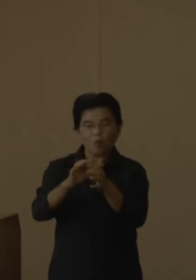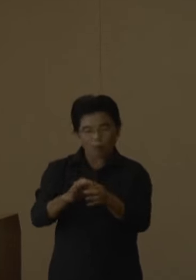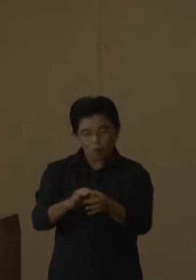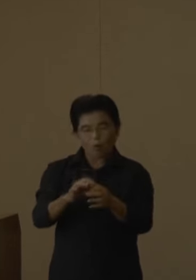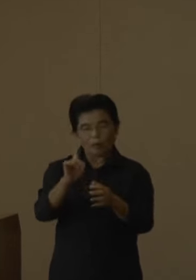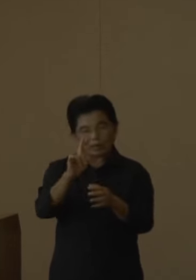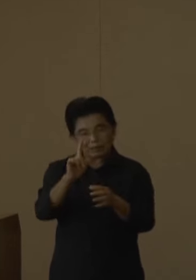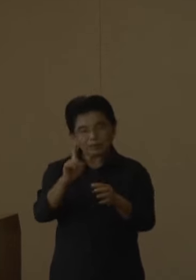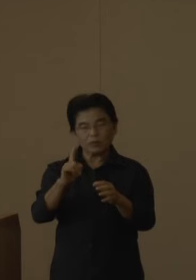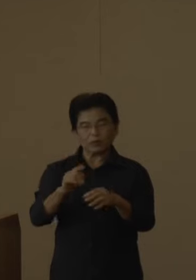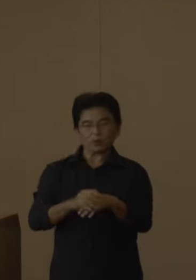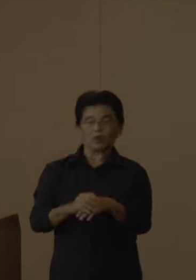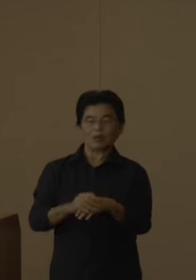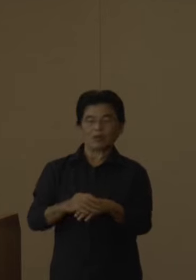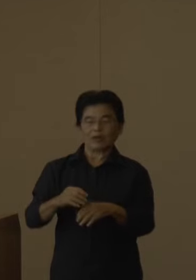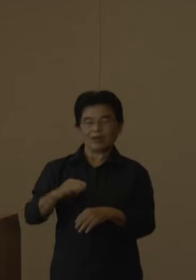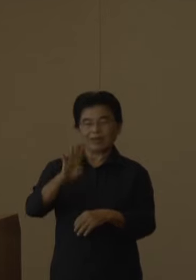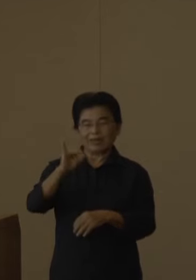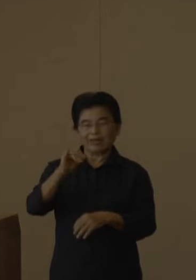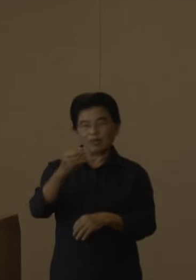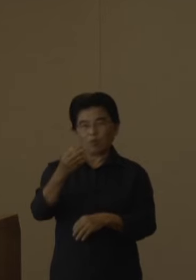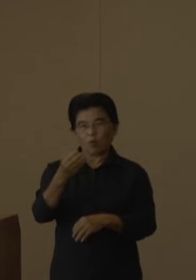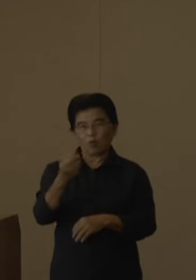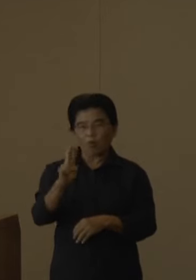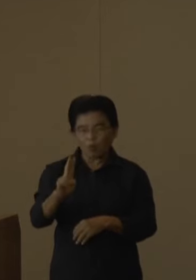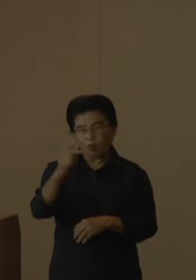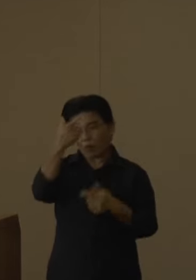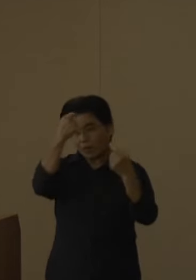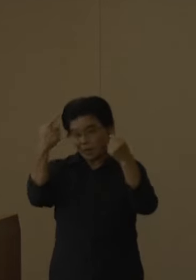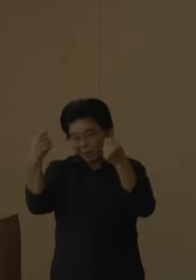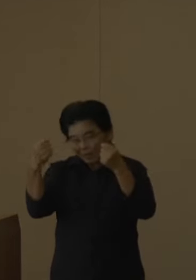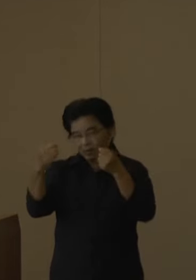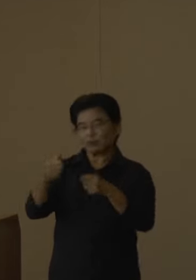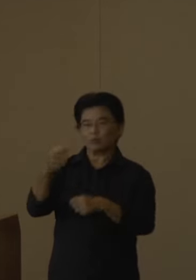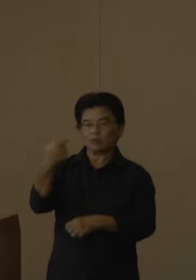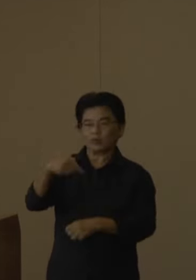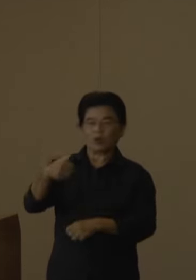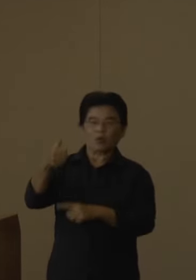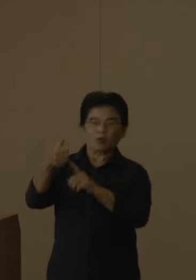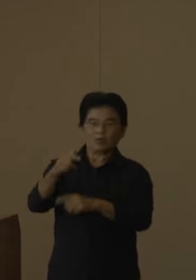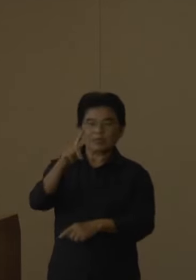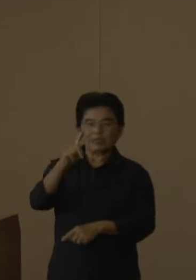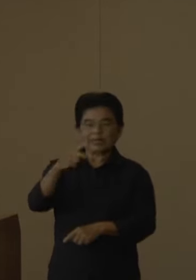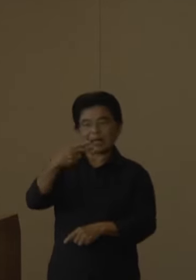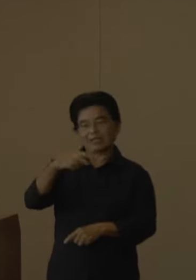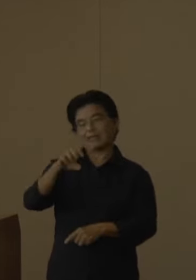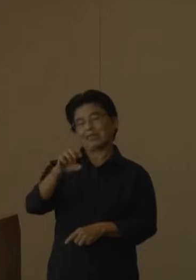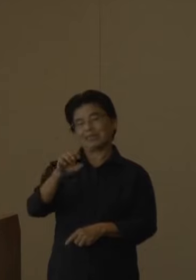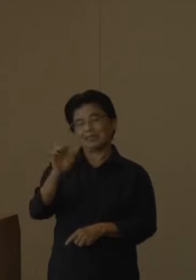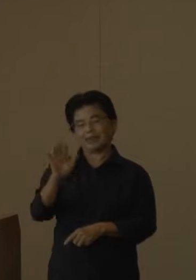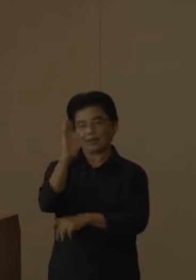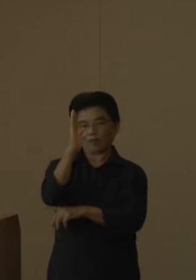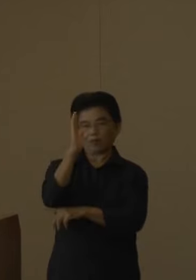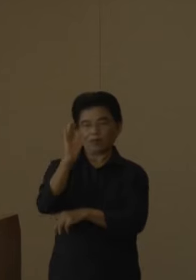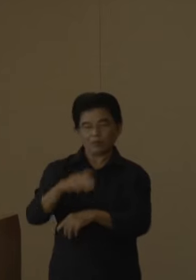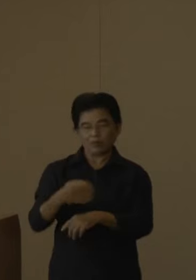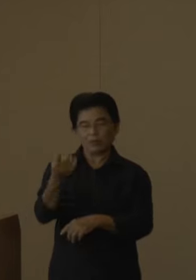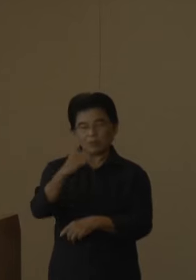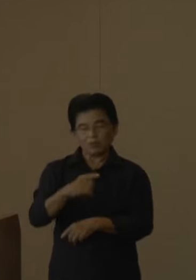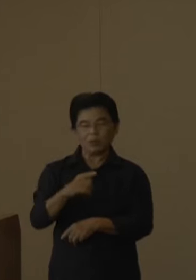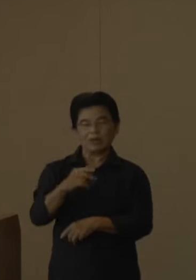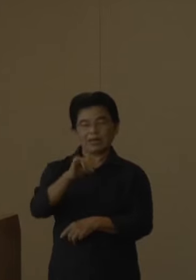に、慶応義塾大学大学院の蟹江典親教授から基調講演をいただき、内閣府や JICA 関係